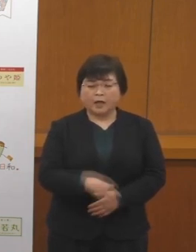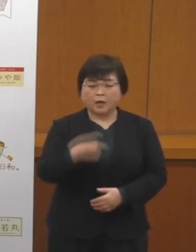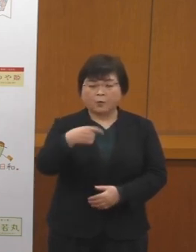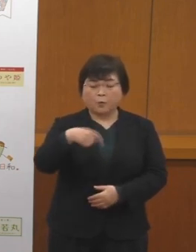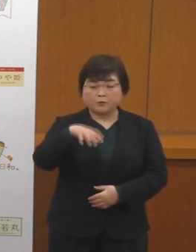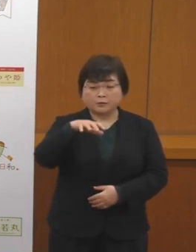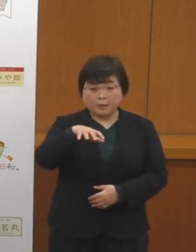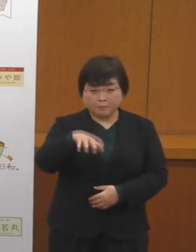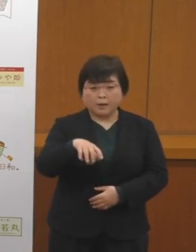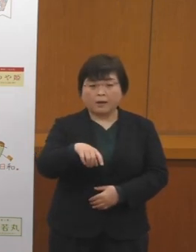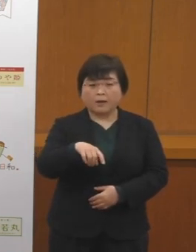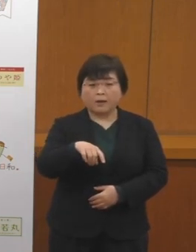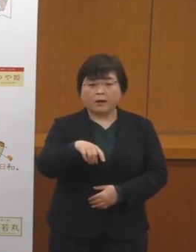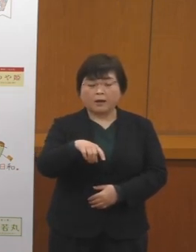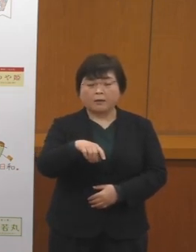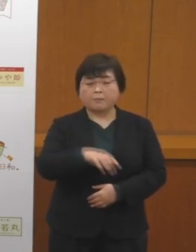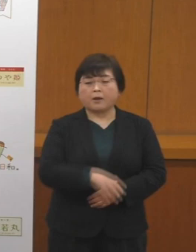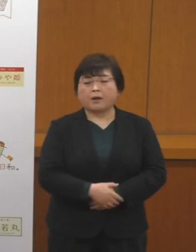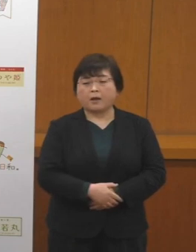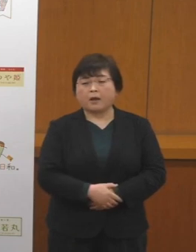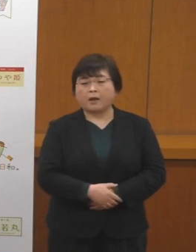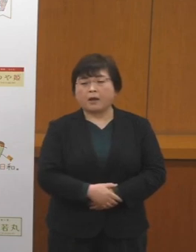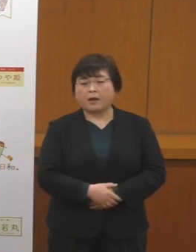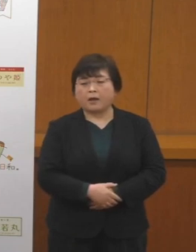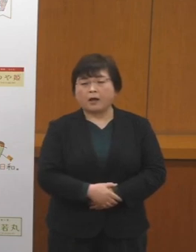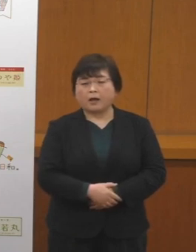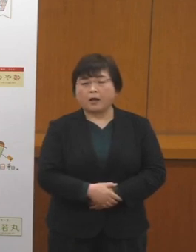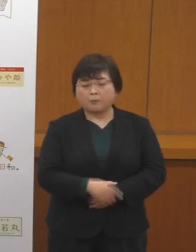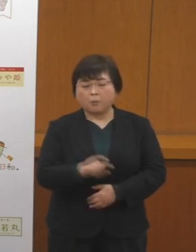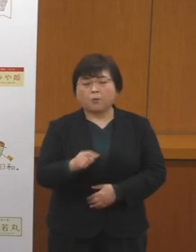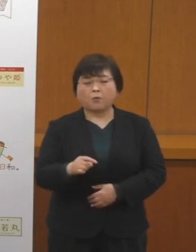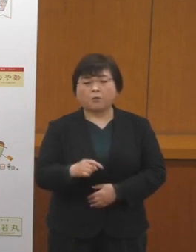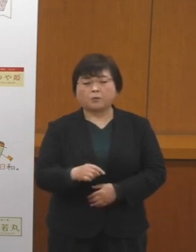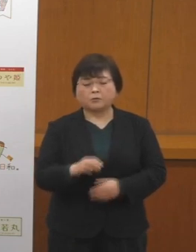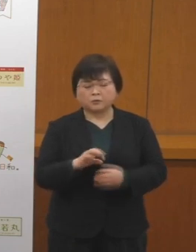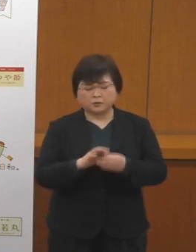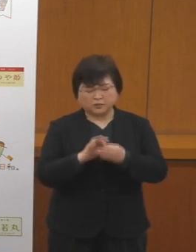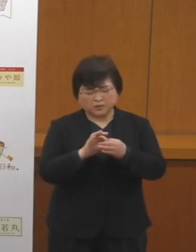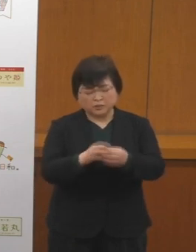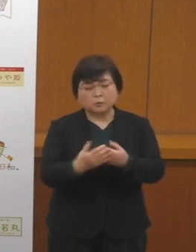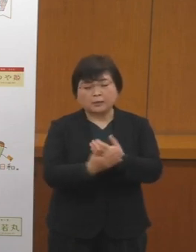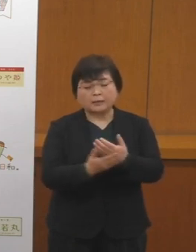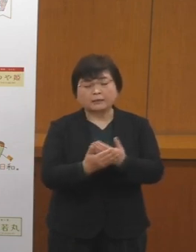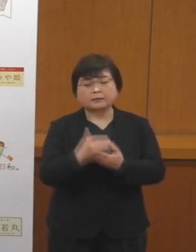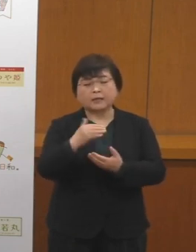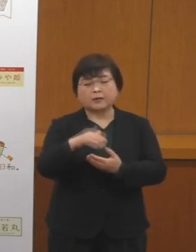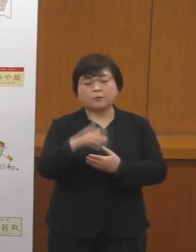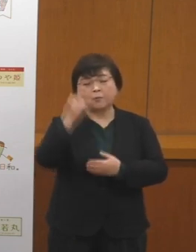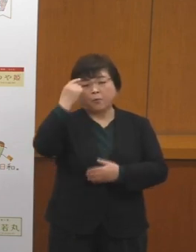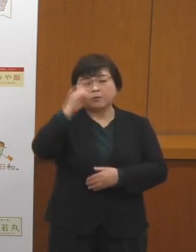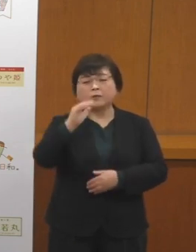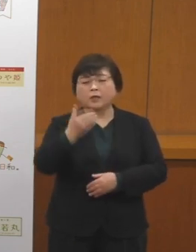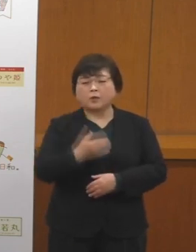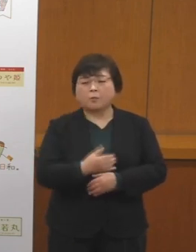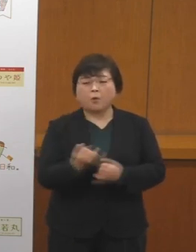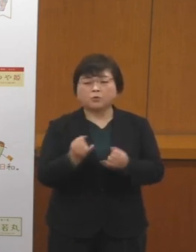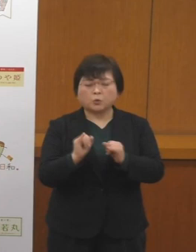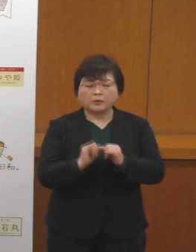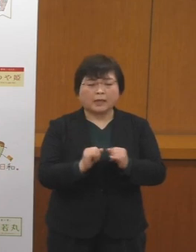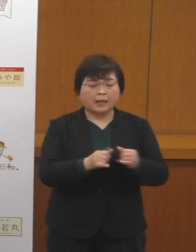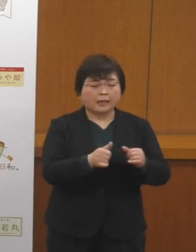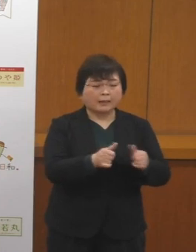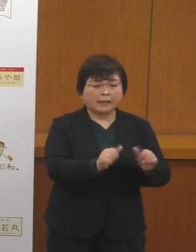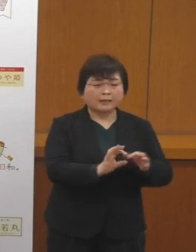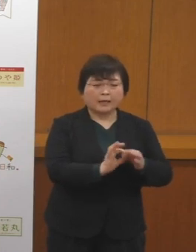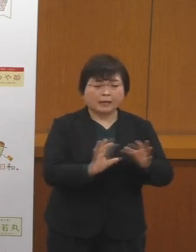教育現場というところも中長期中長期的に私は大事なことだと思うんですけども女性であろう